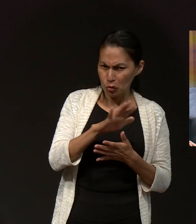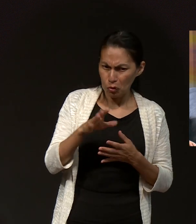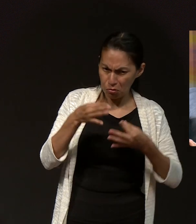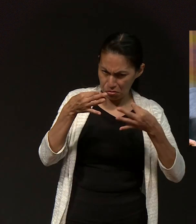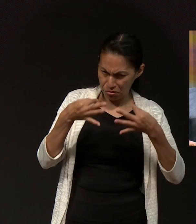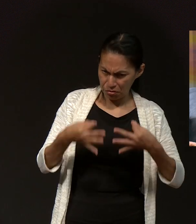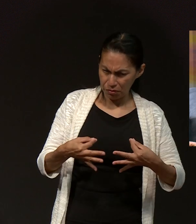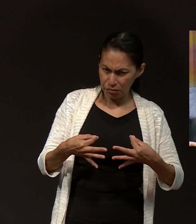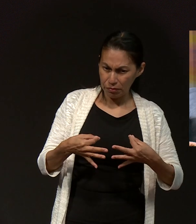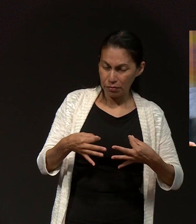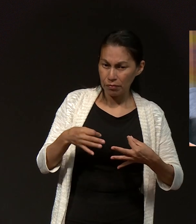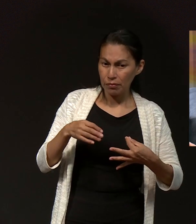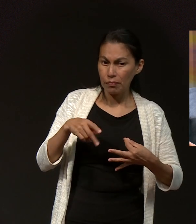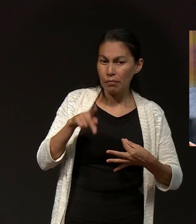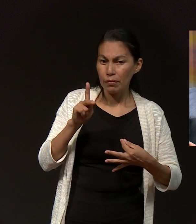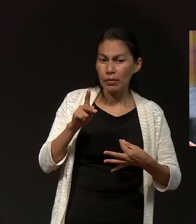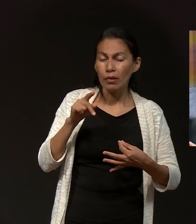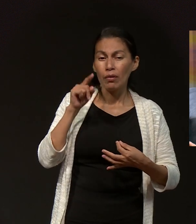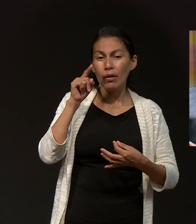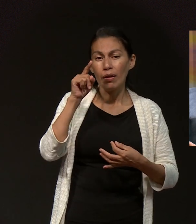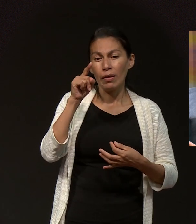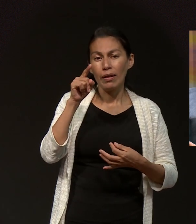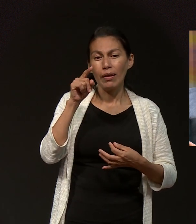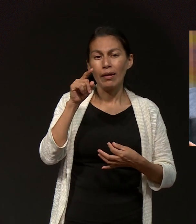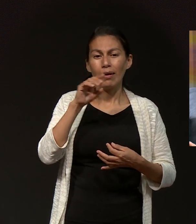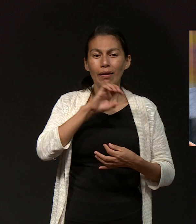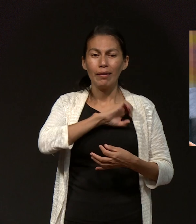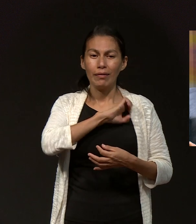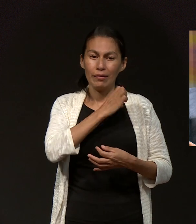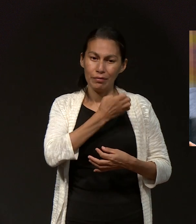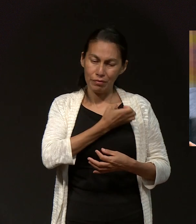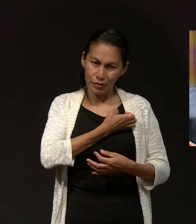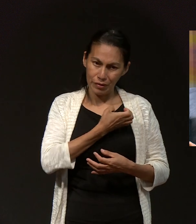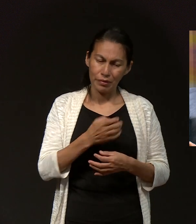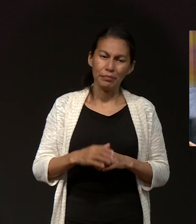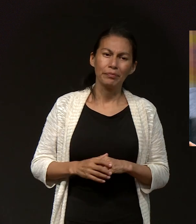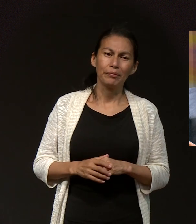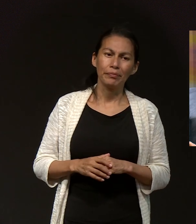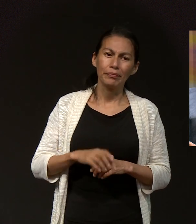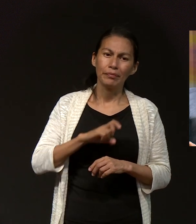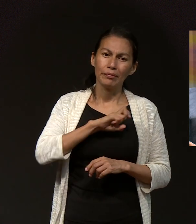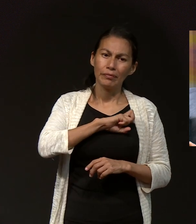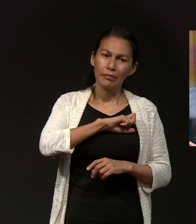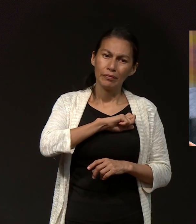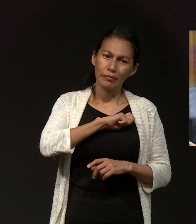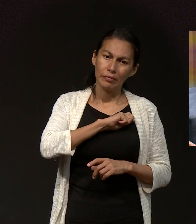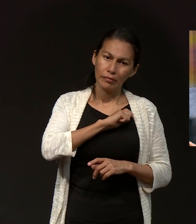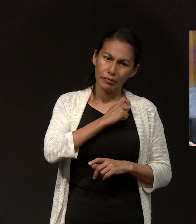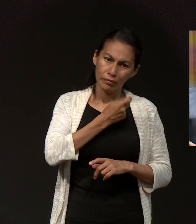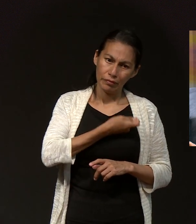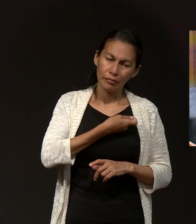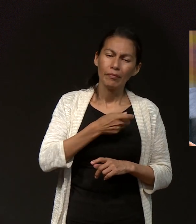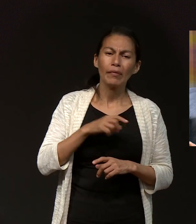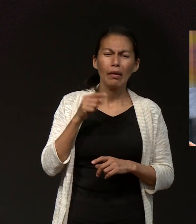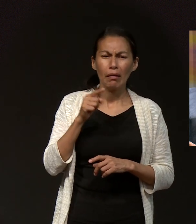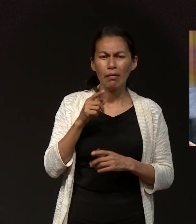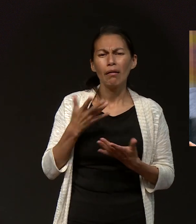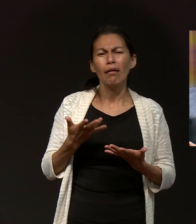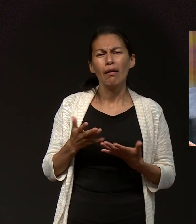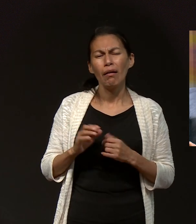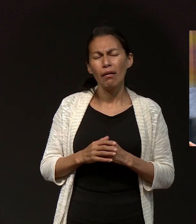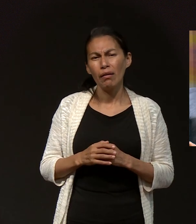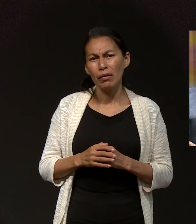era una maestría oficial y todo. Pero la universidad estaba en Barcelona, en España. Entonces, este, pues,